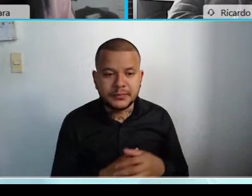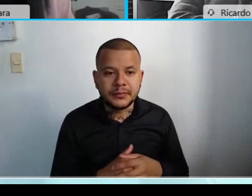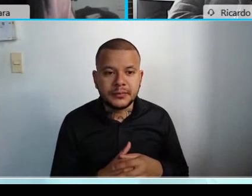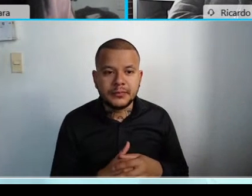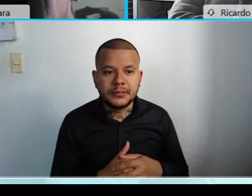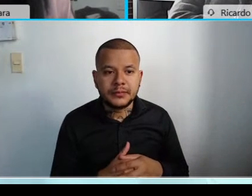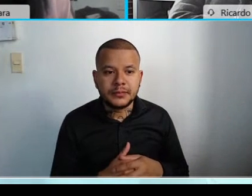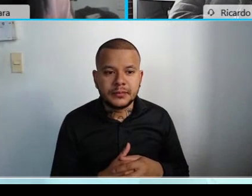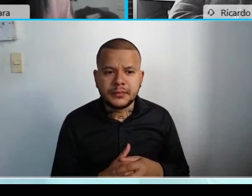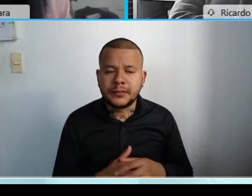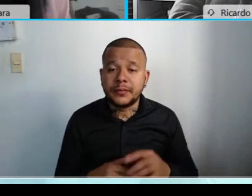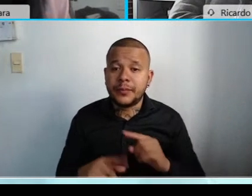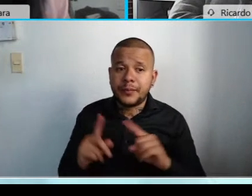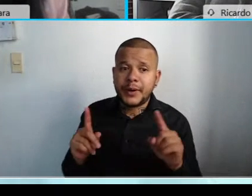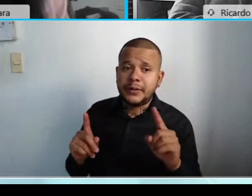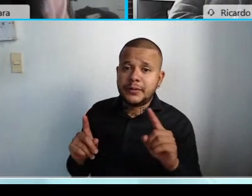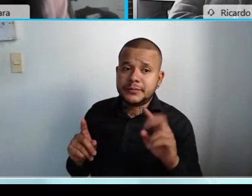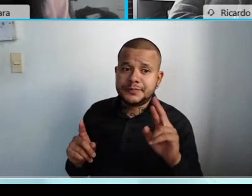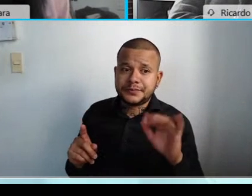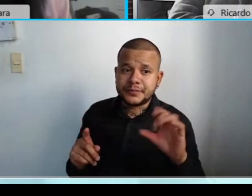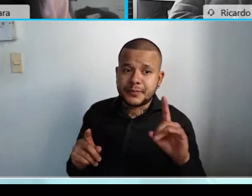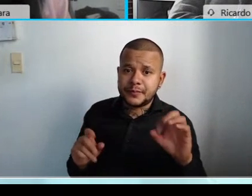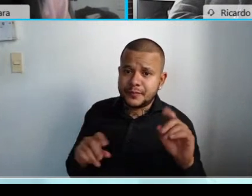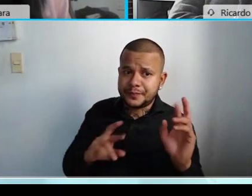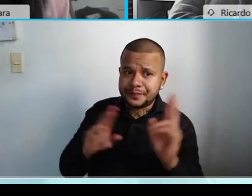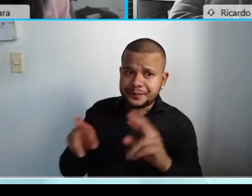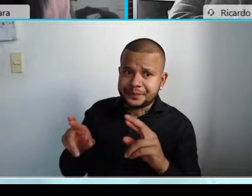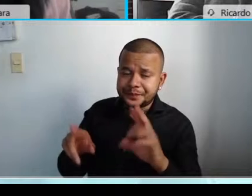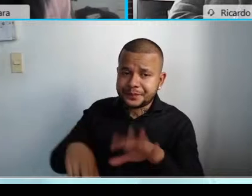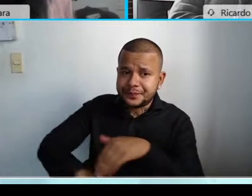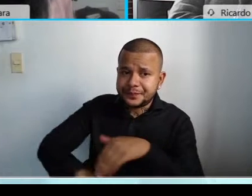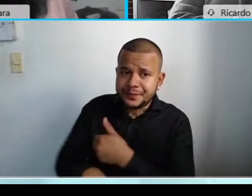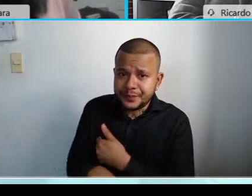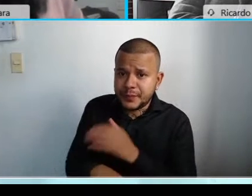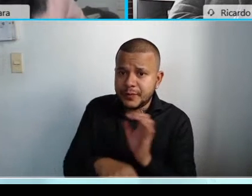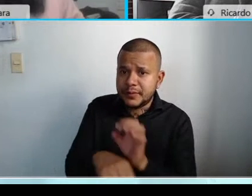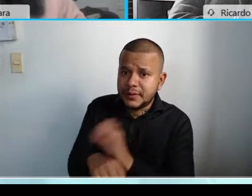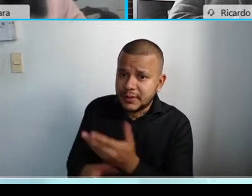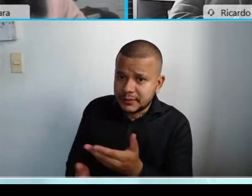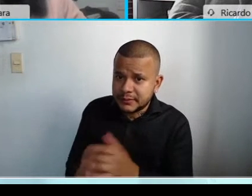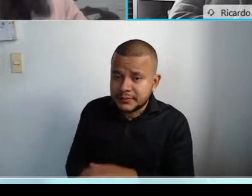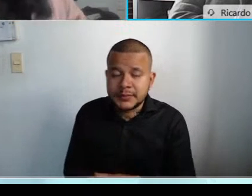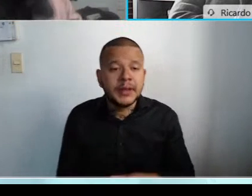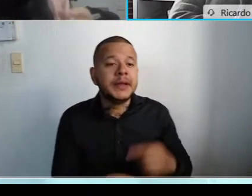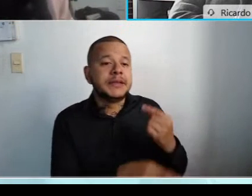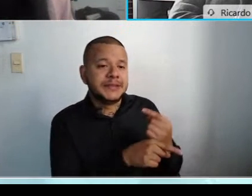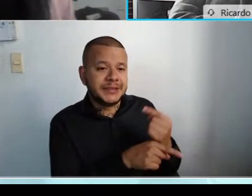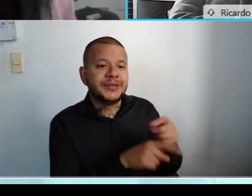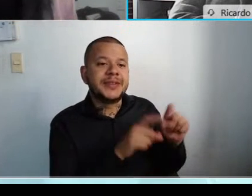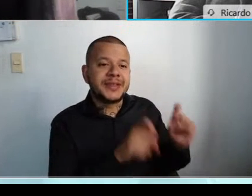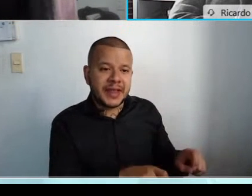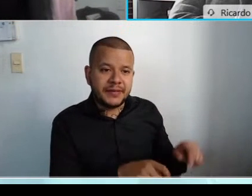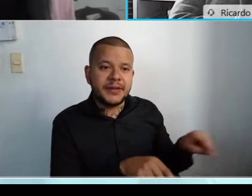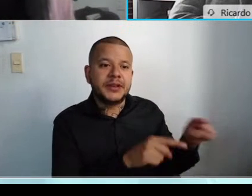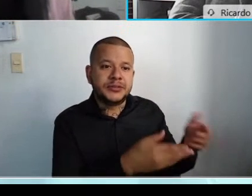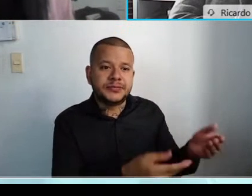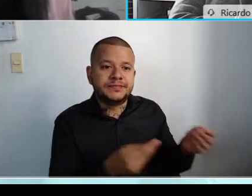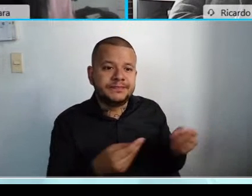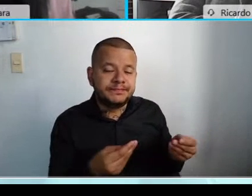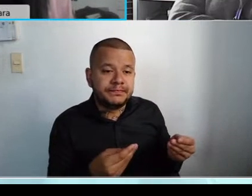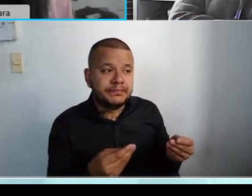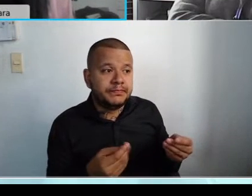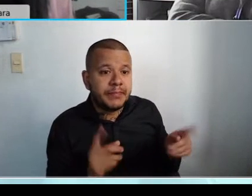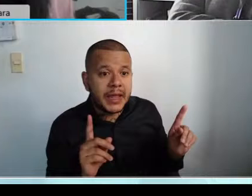decir, deberían reportarlo al ministerio o al ente territorial. Debería reportarse, correcto. Creo que hay un vacío,